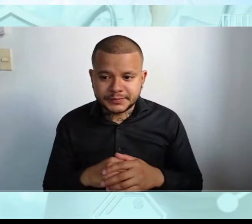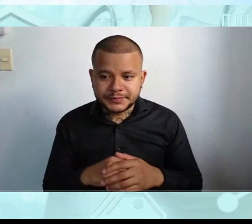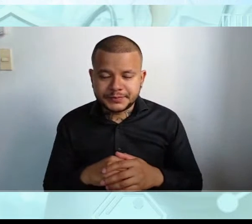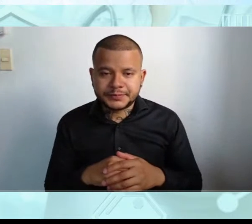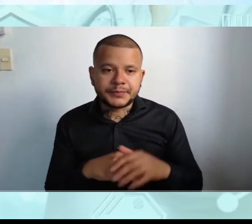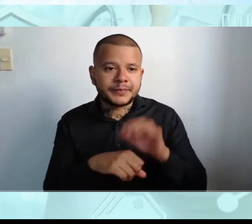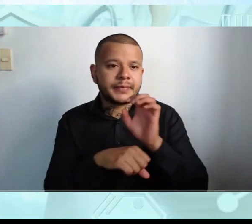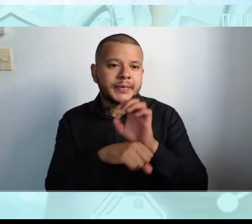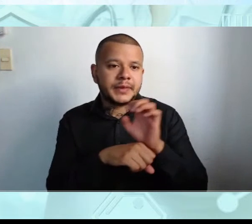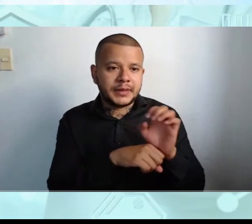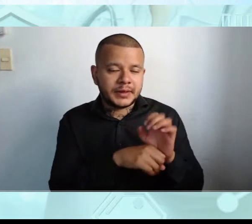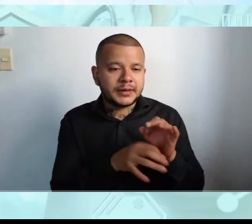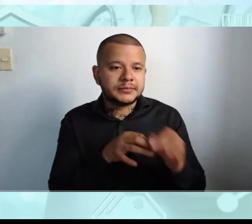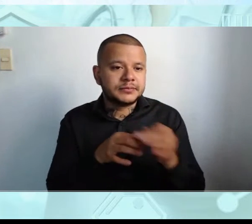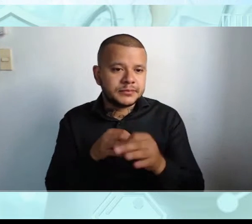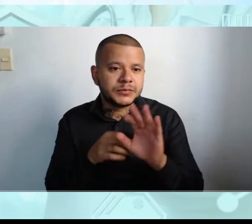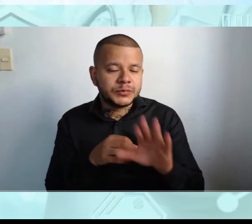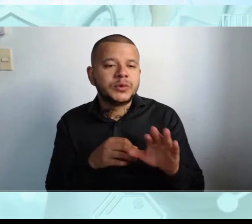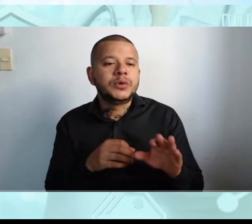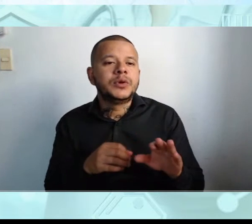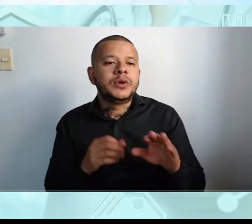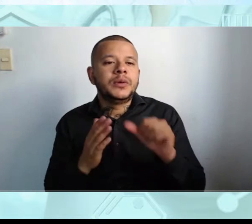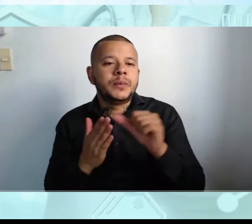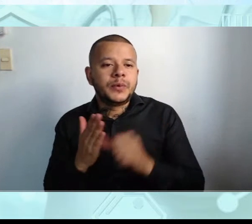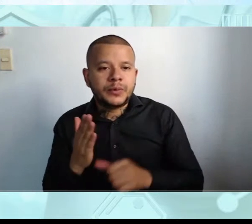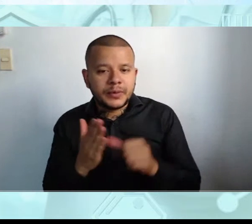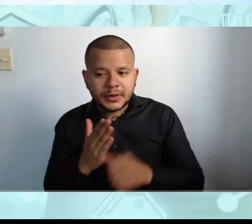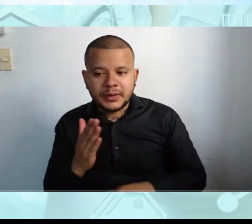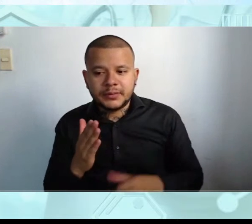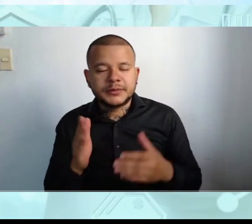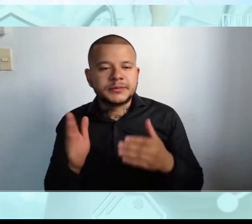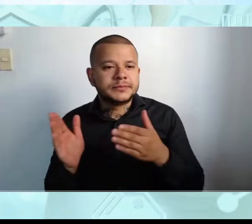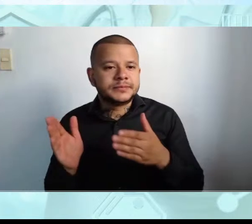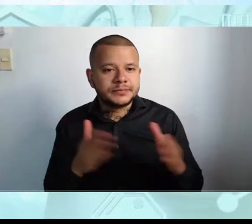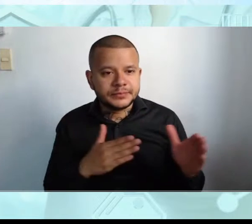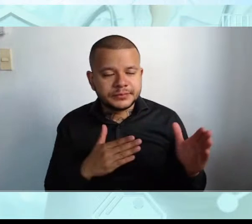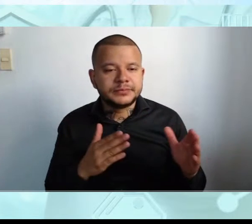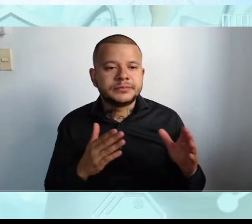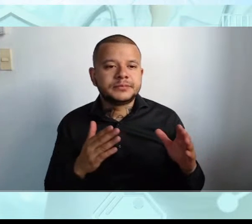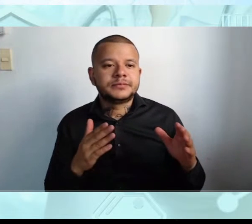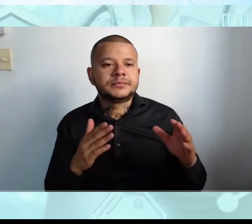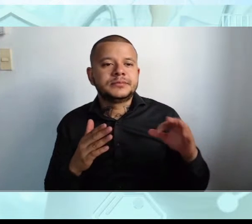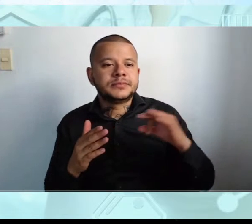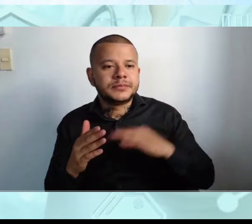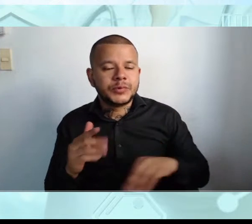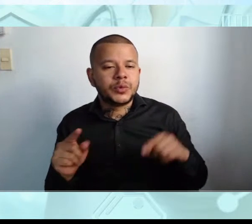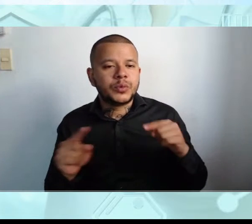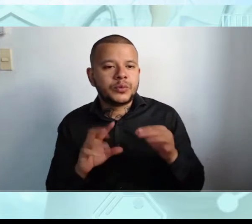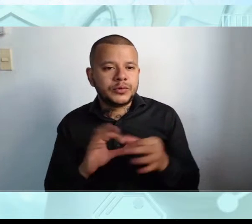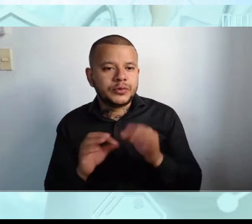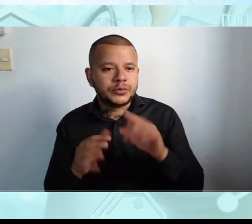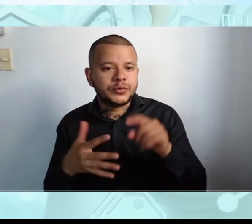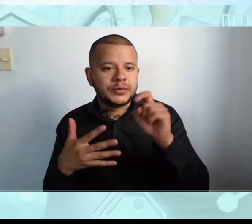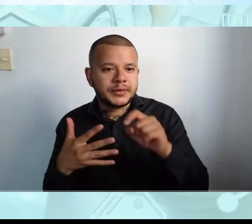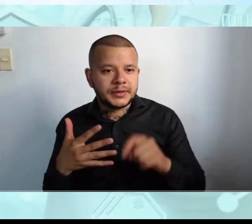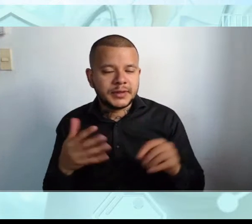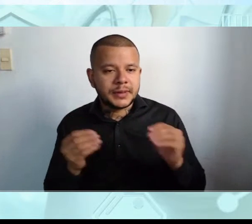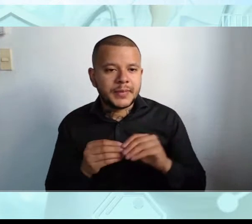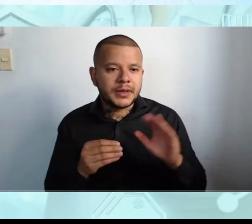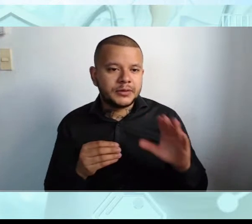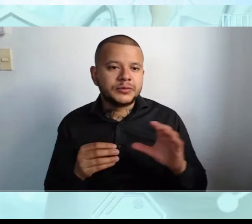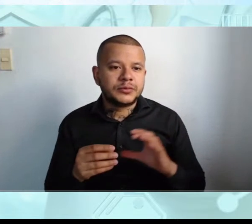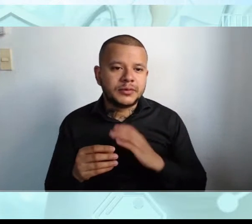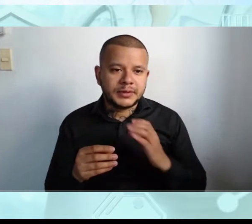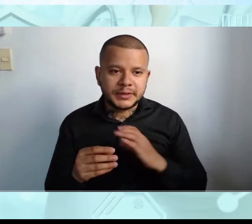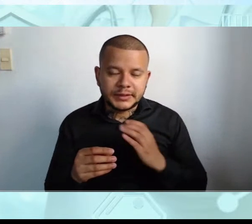territoriales se va a generar esos programas y esos planes y esos beneficios acorde con las necesidades y con justamente estas características que se